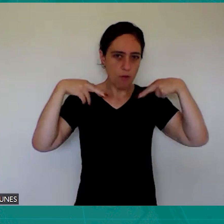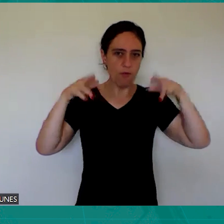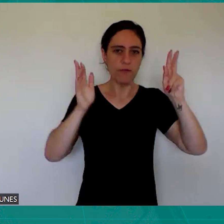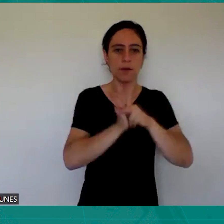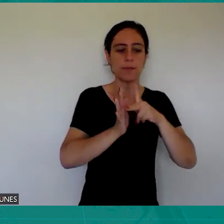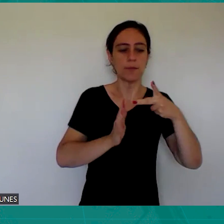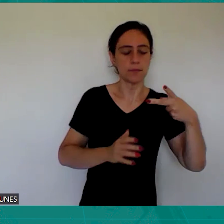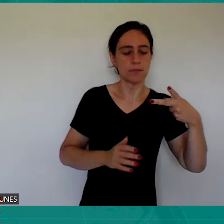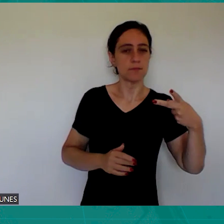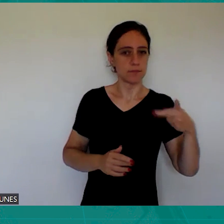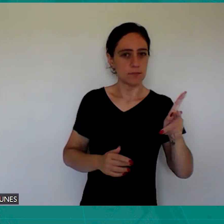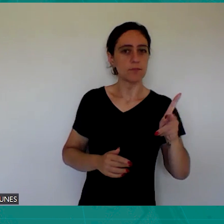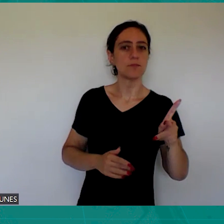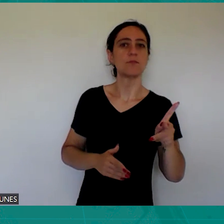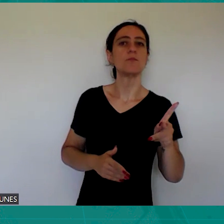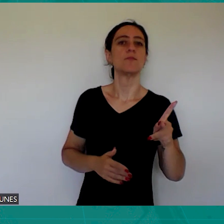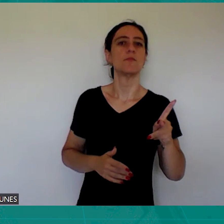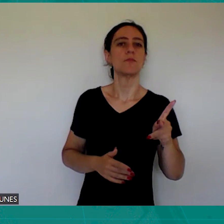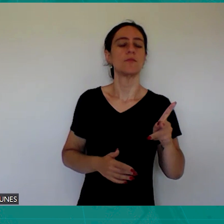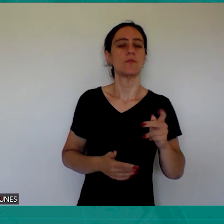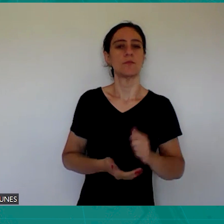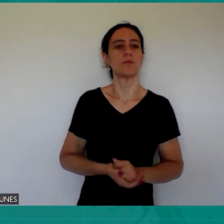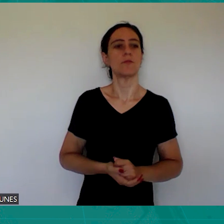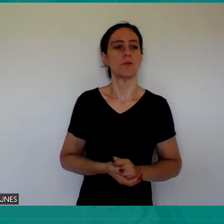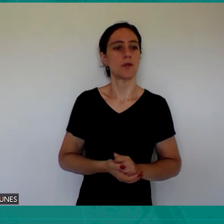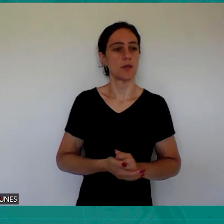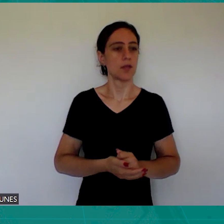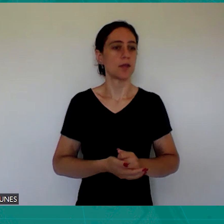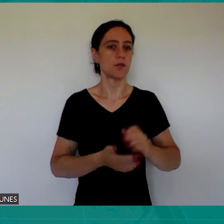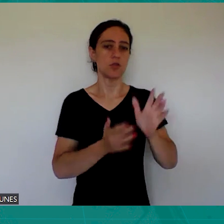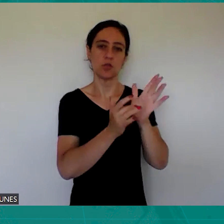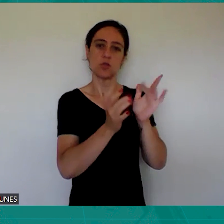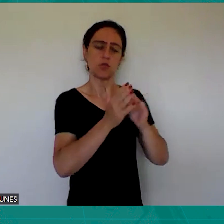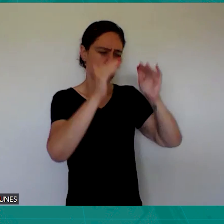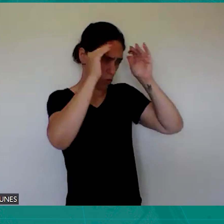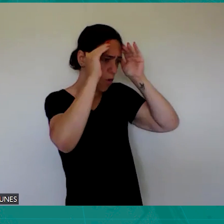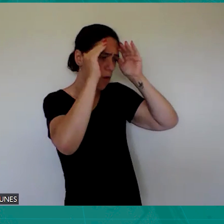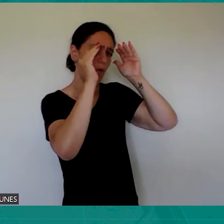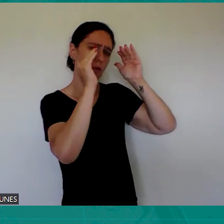ovelhas que ouvem a sua voz, que conhecem a sua voz,